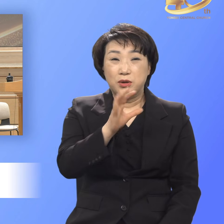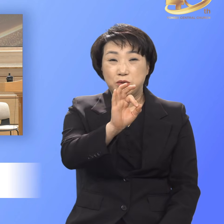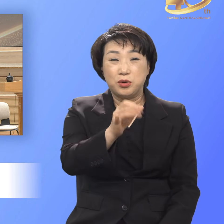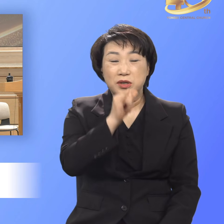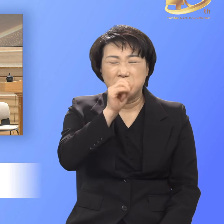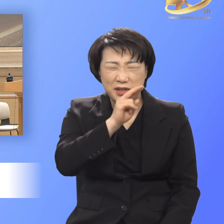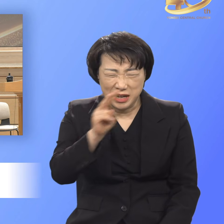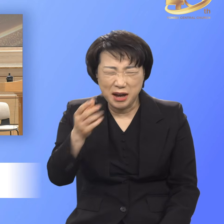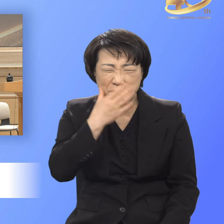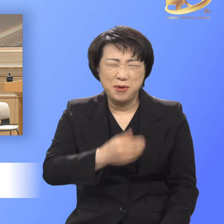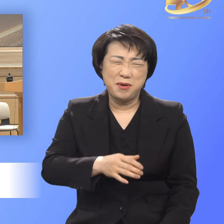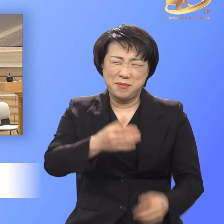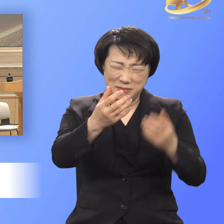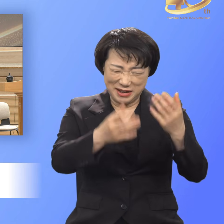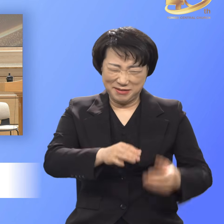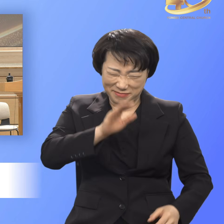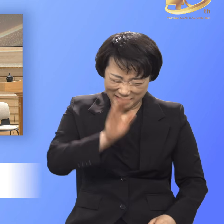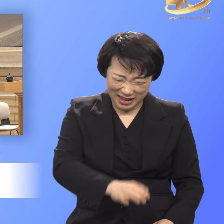강단에도 그래.